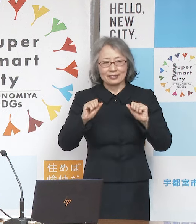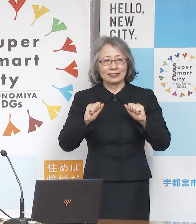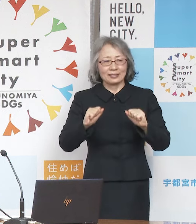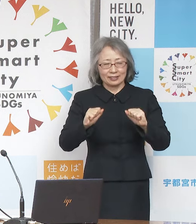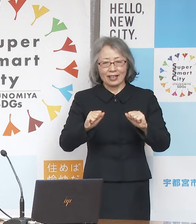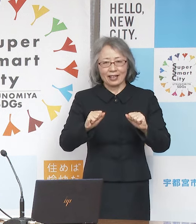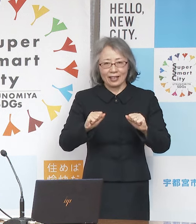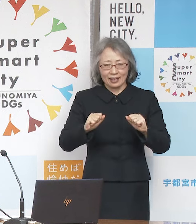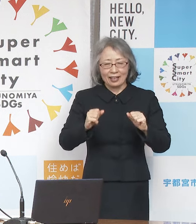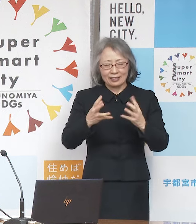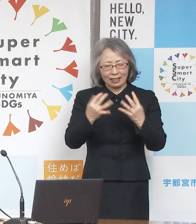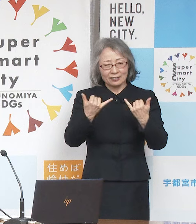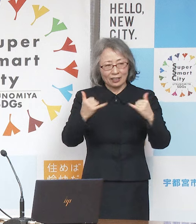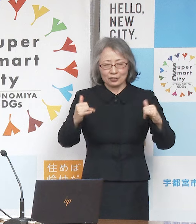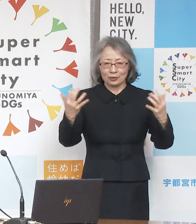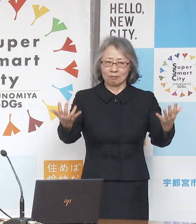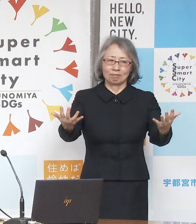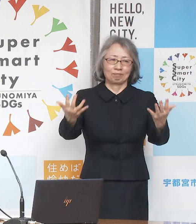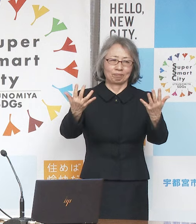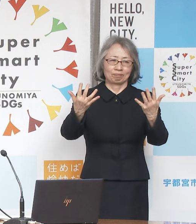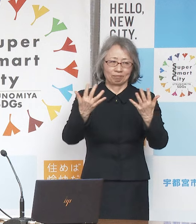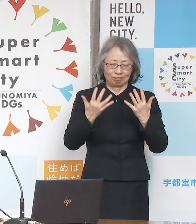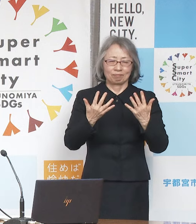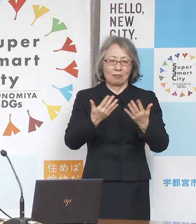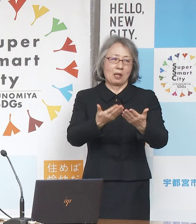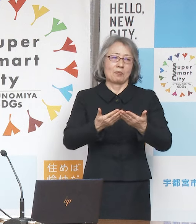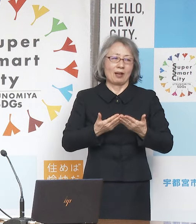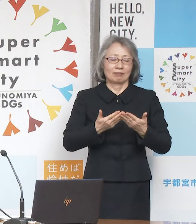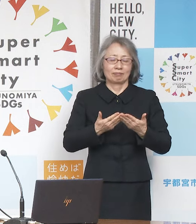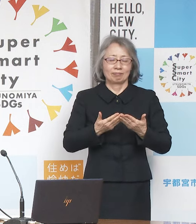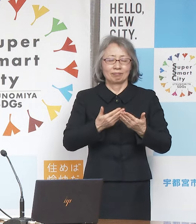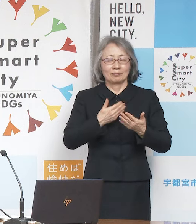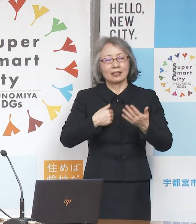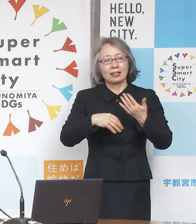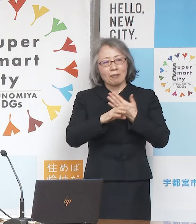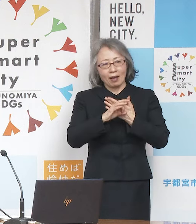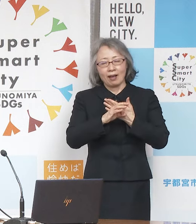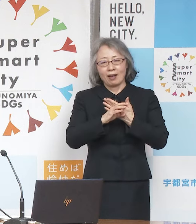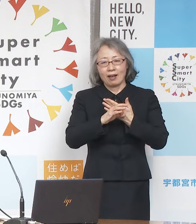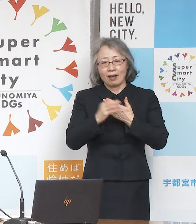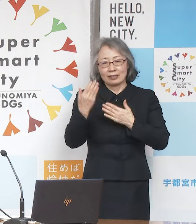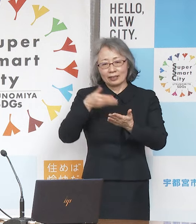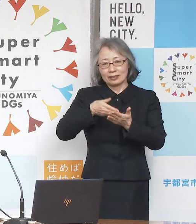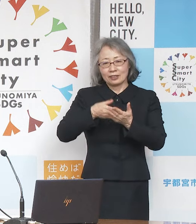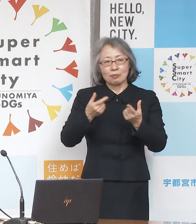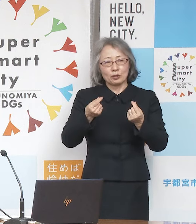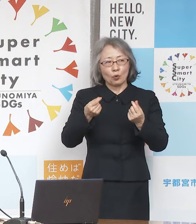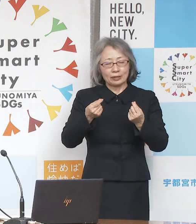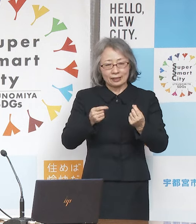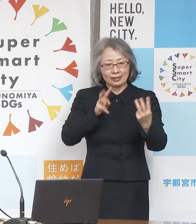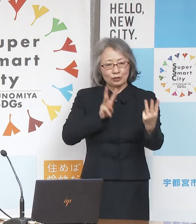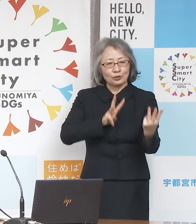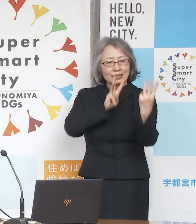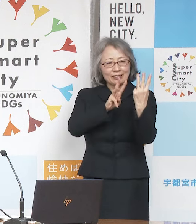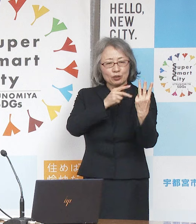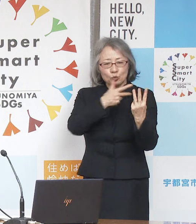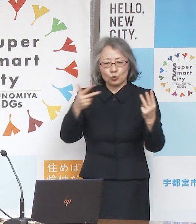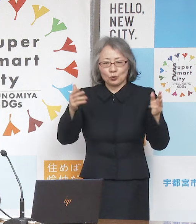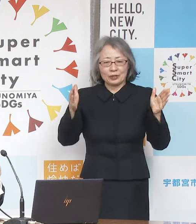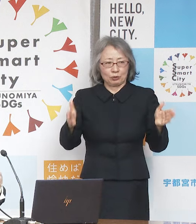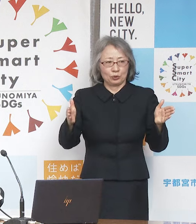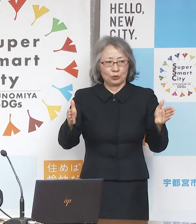でより多くの方にえ来ていただくでできればまあの先ほど申し上げたように3x3ウィークと称してます